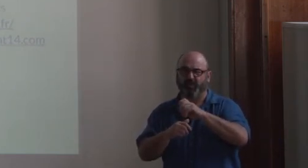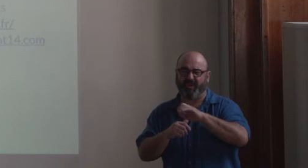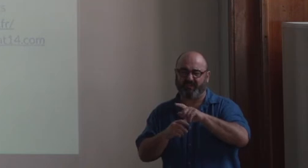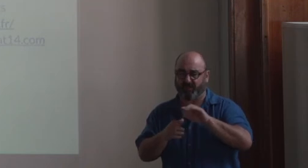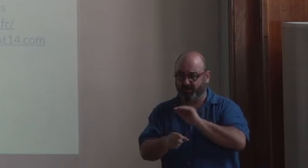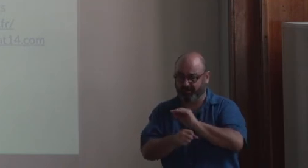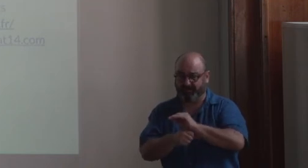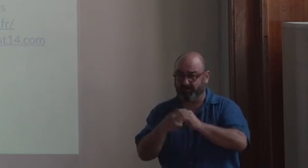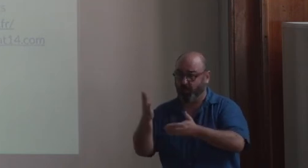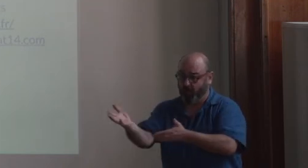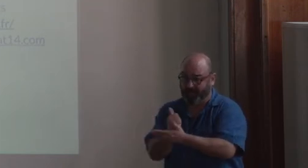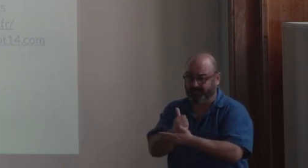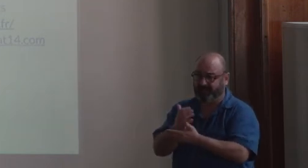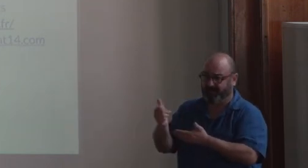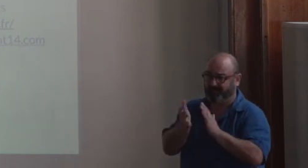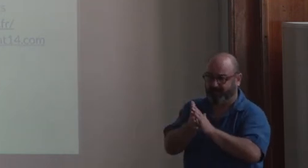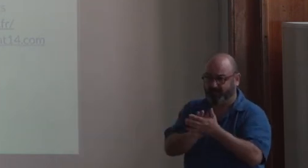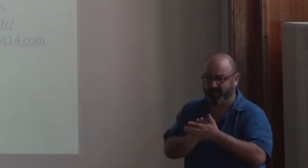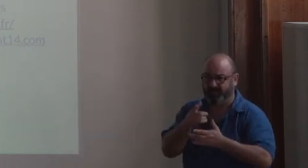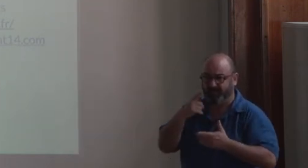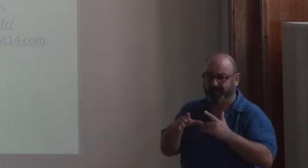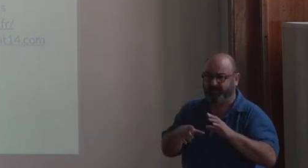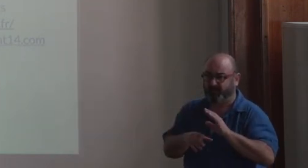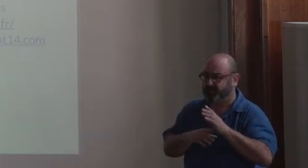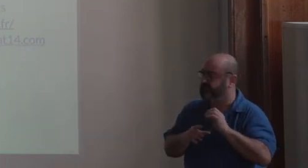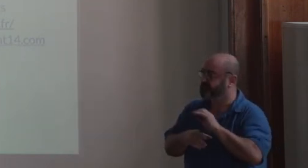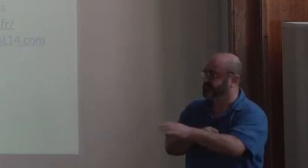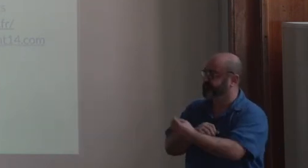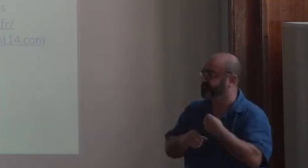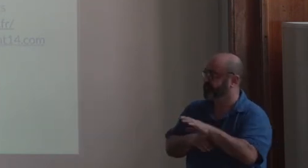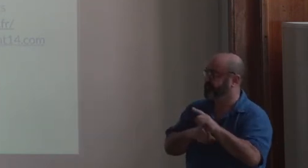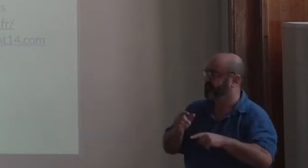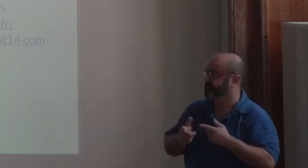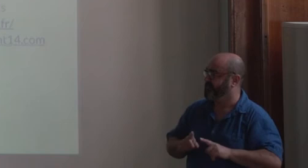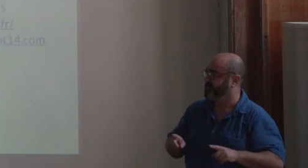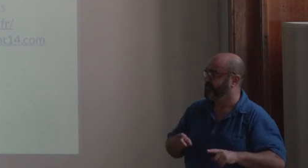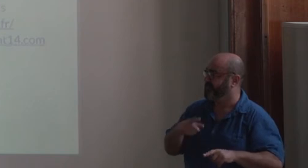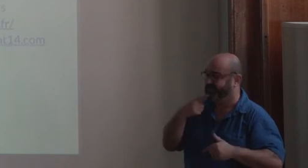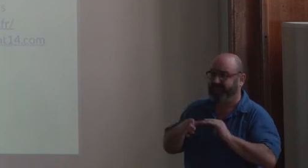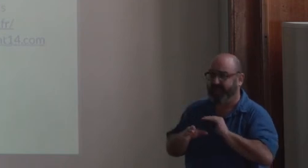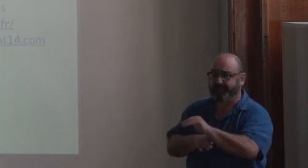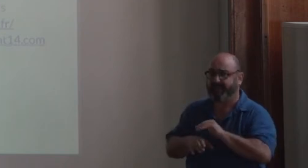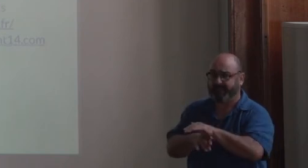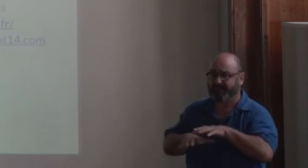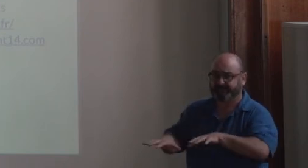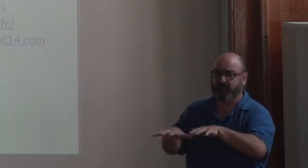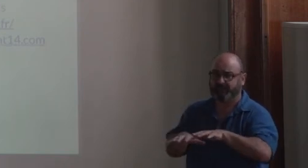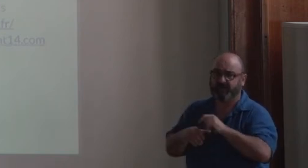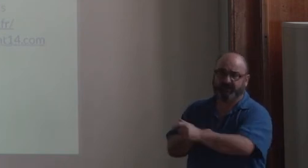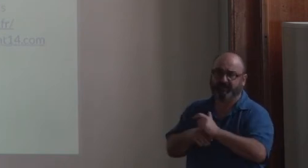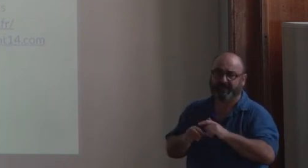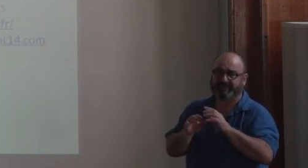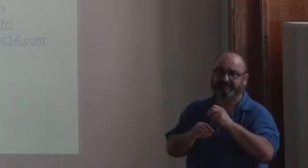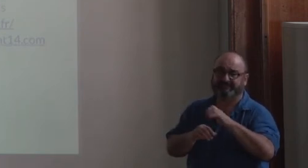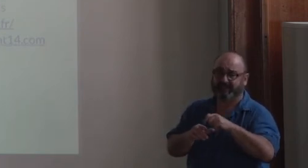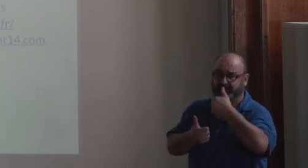dire OK collect, parce qu'en fait, il passe pas si souvent que ça. Et parfois, si on fait beaucoup d'appels réseau, on va avoir peut-être des strings qui